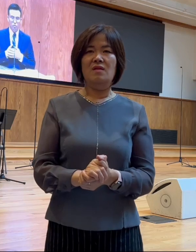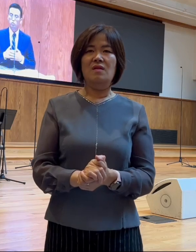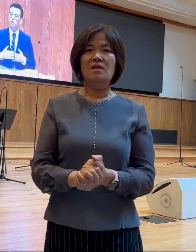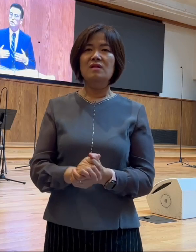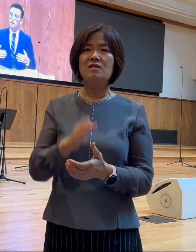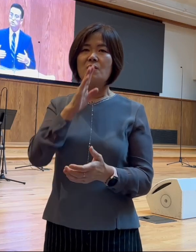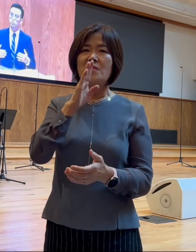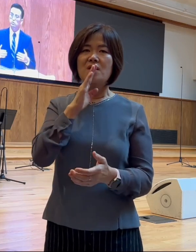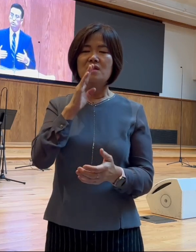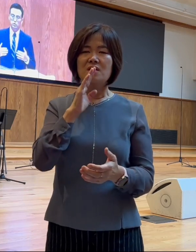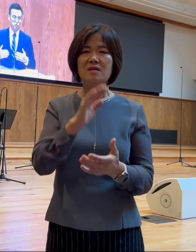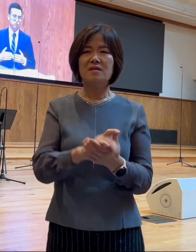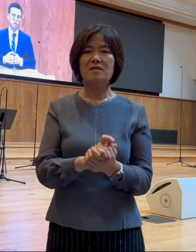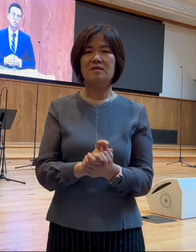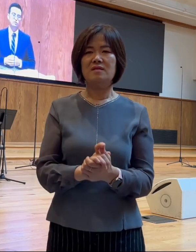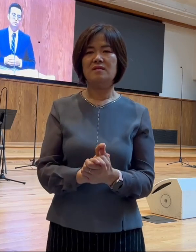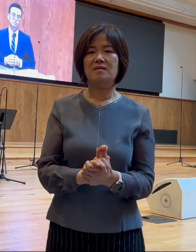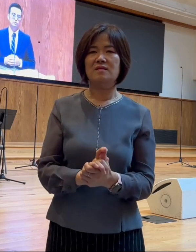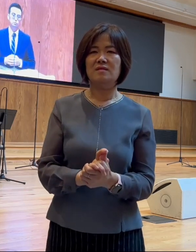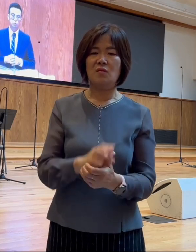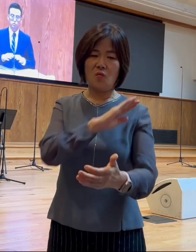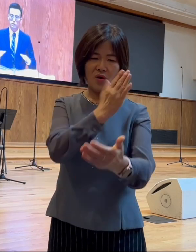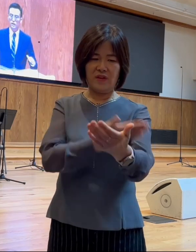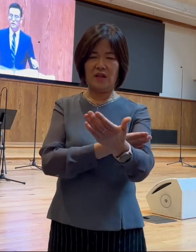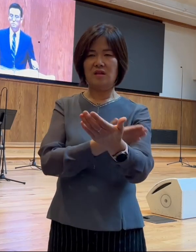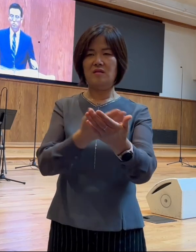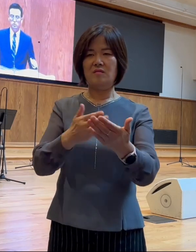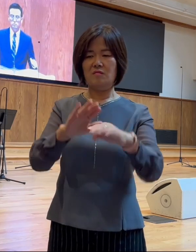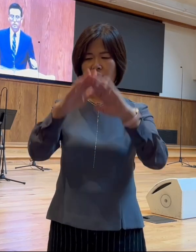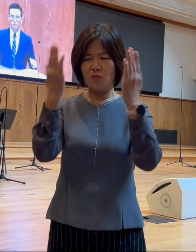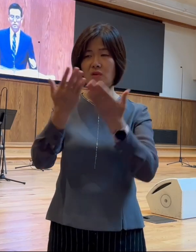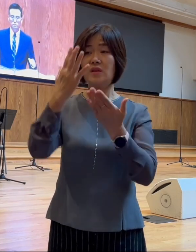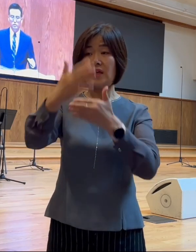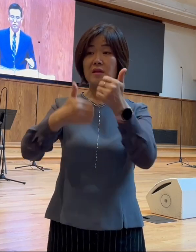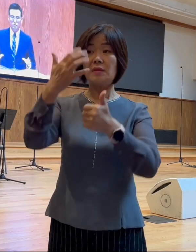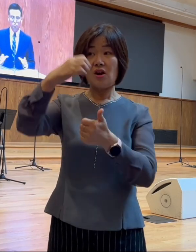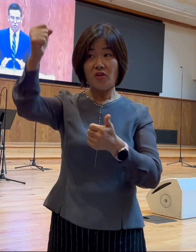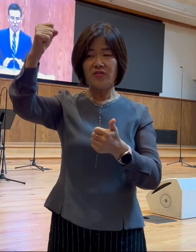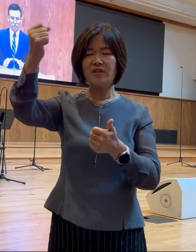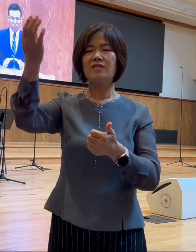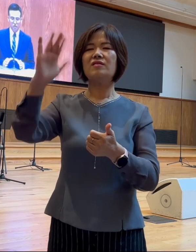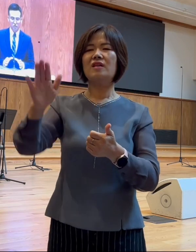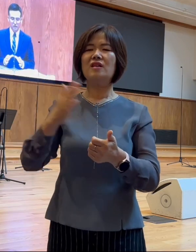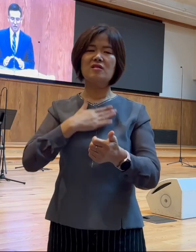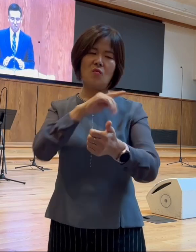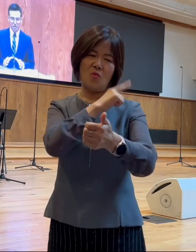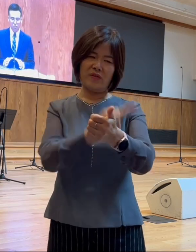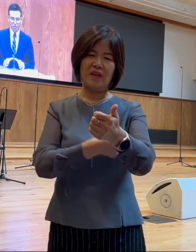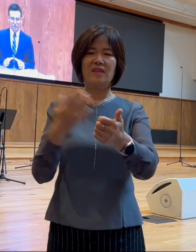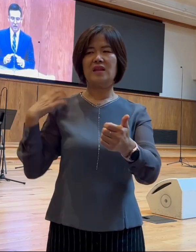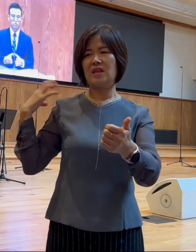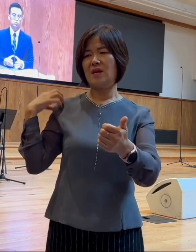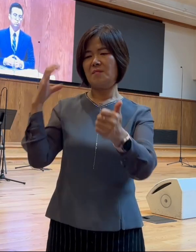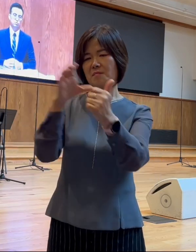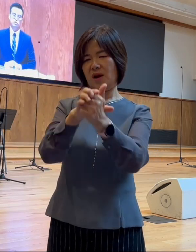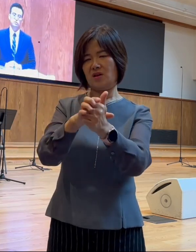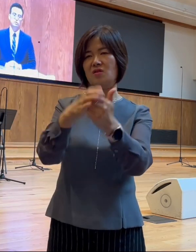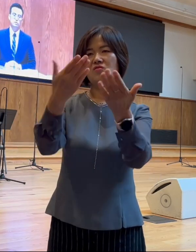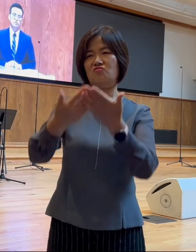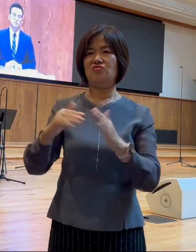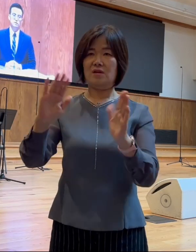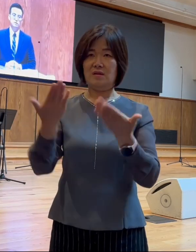일종의 권한을 양도해 주신 영역이에요. 모든 것이 다 하나님의 것이지만 우리에게 그 권한, 내 삶이라는 권한을 양도해